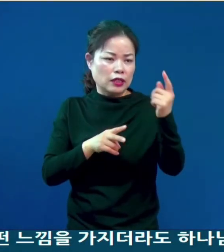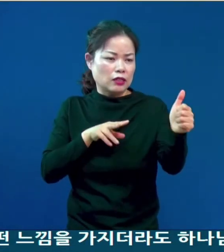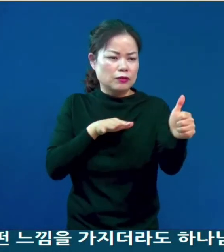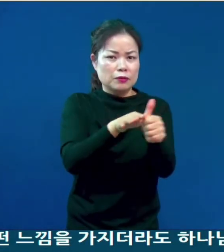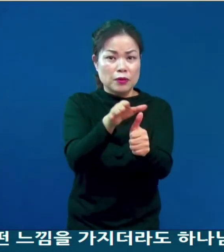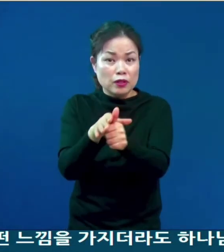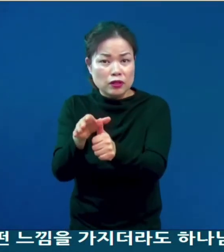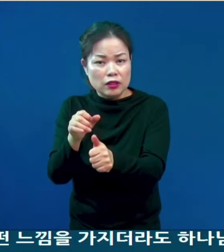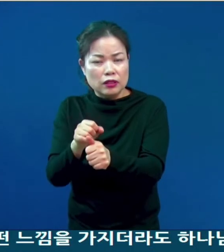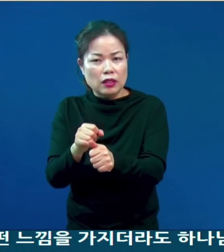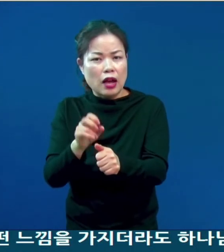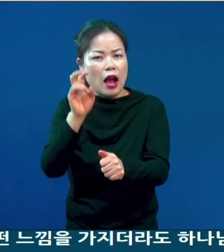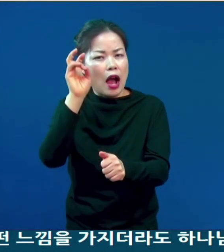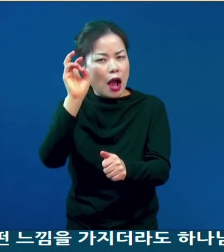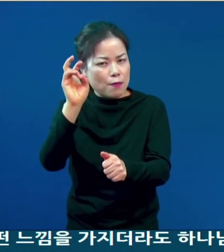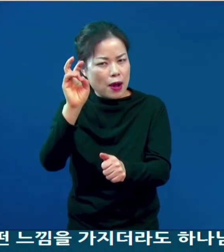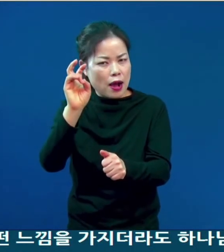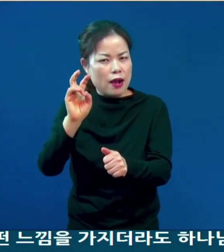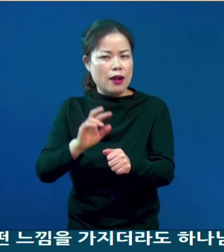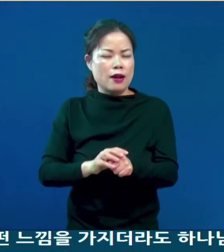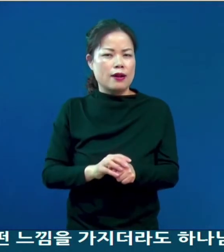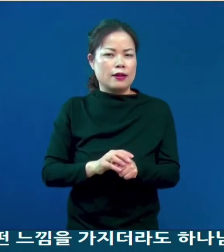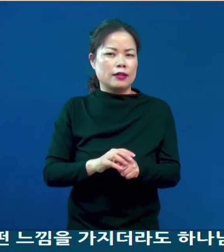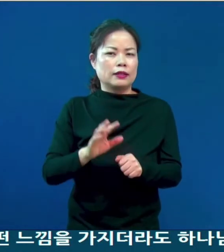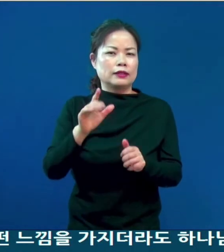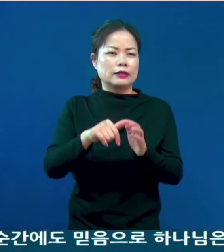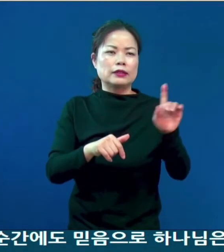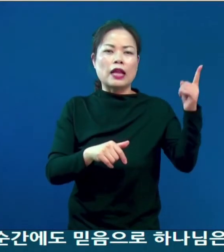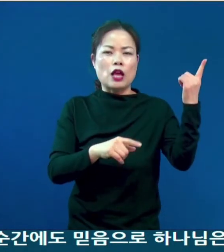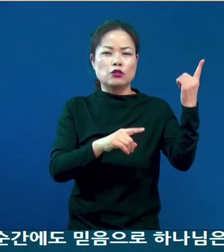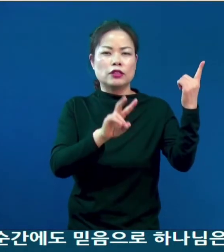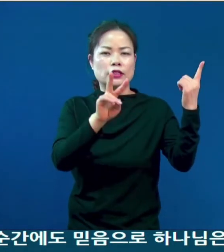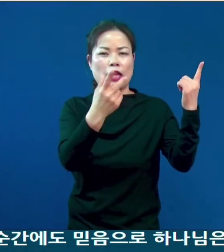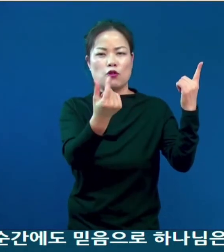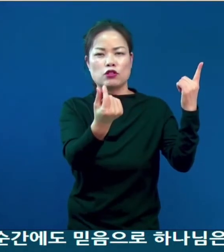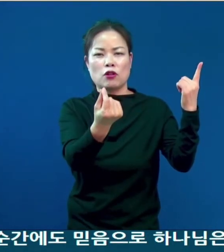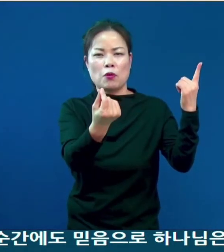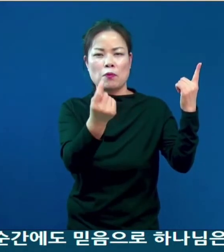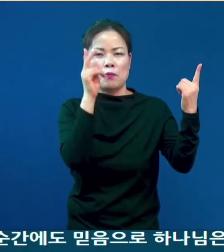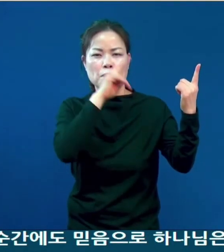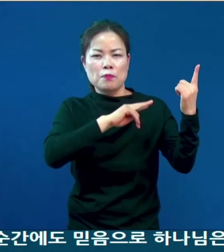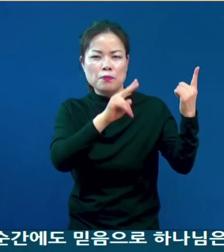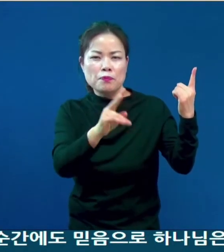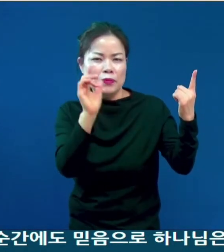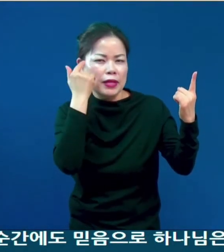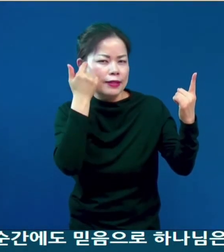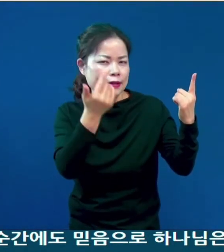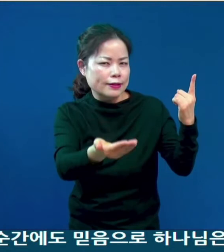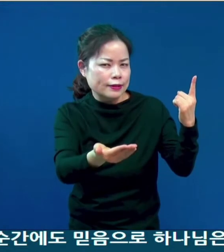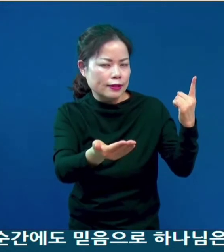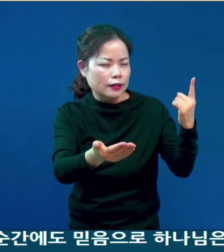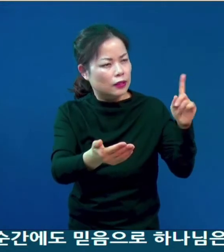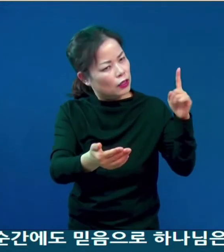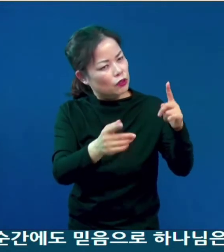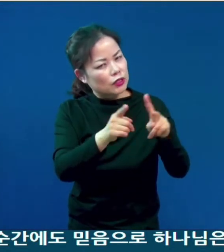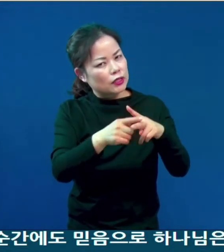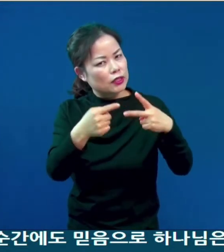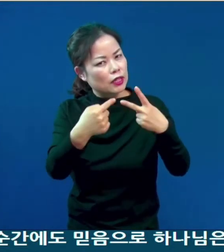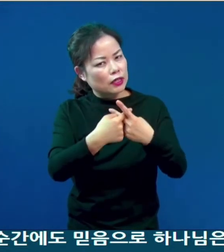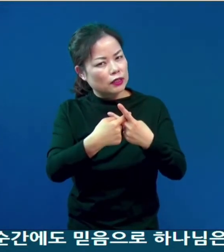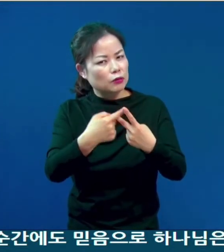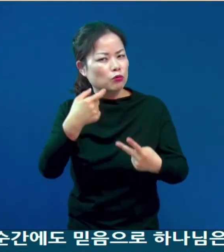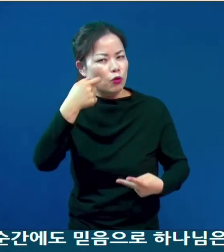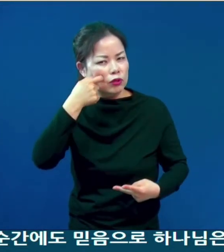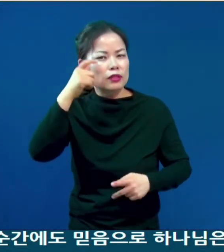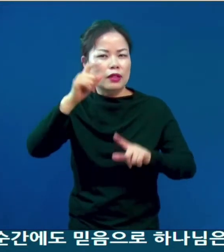다윗이 사울이 될 수도 있었을 것이다, 이렇게 말을 합니다. 다윗이 아마 그것을 이해했을지는 모르겠습니다. 아마 이해하지 못했을 것